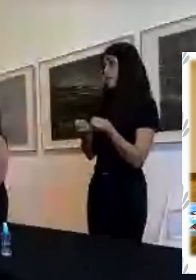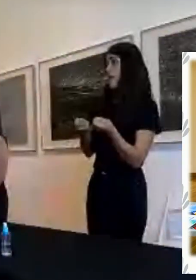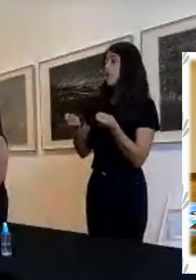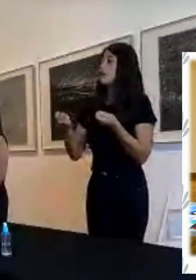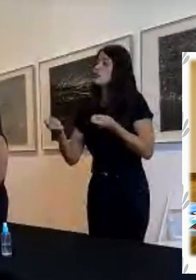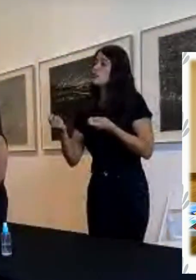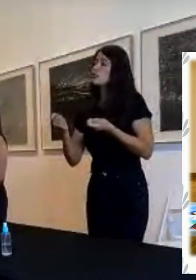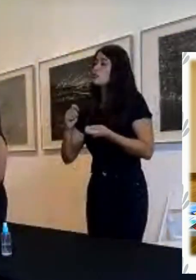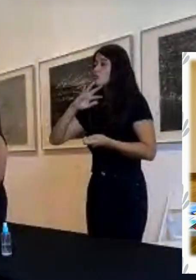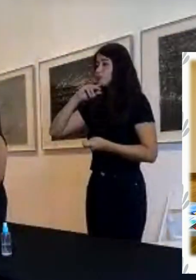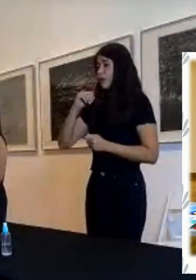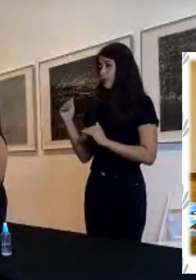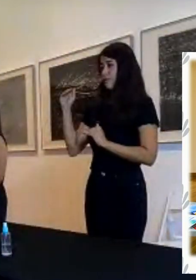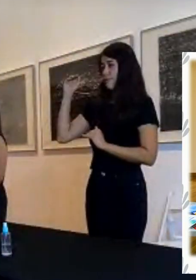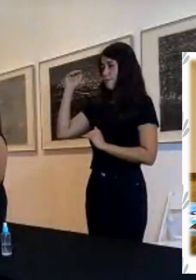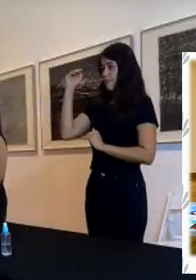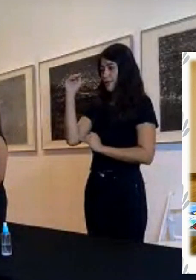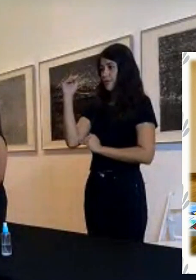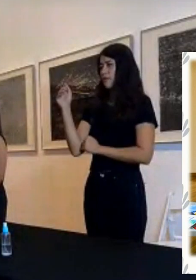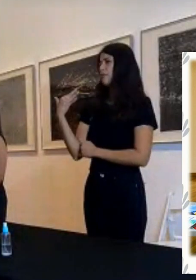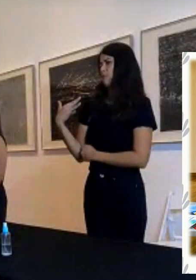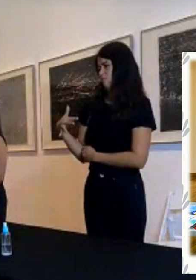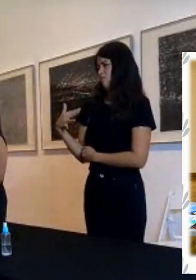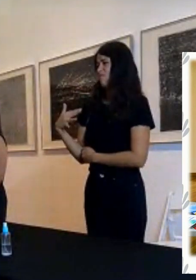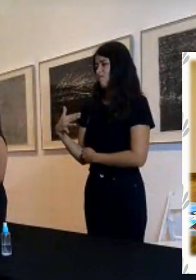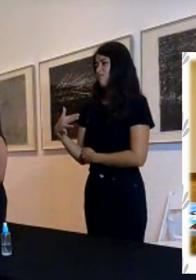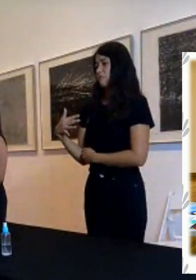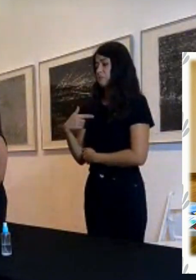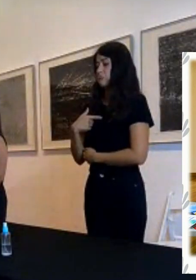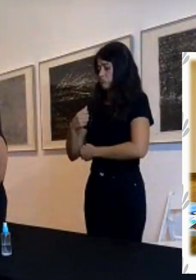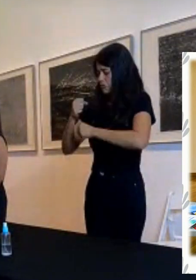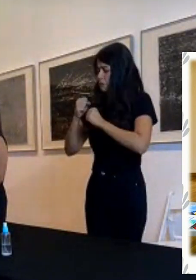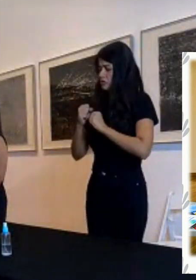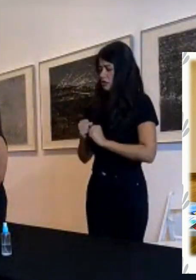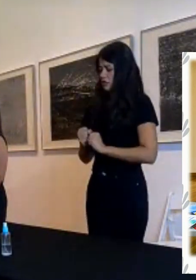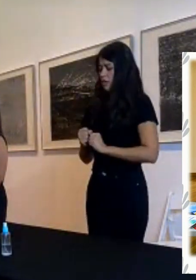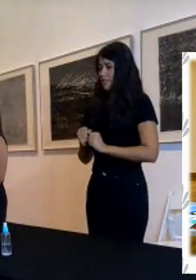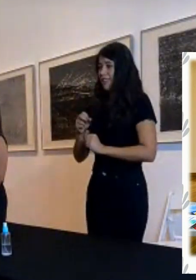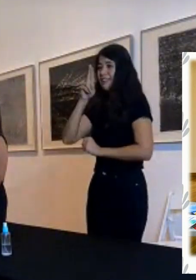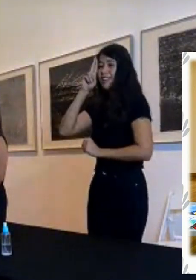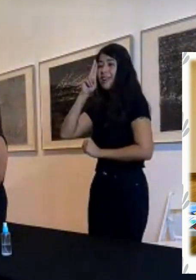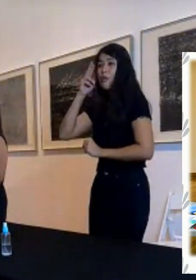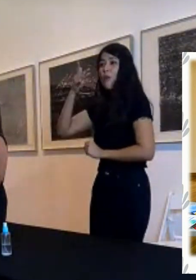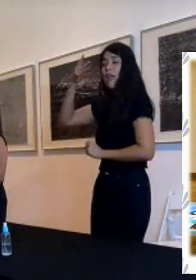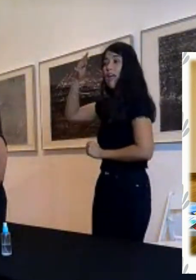mayores, importantísimas, porque tenemos la capacidad de poder llegar a través de los recuerdos.